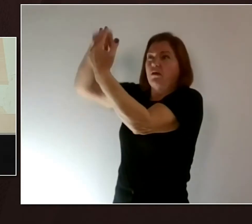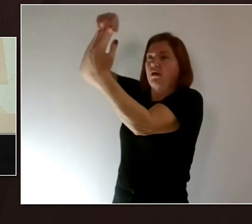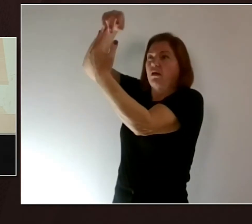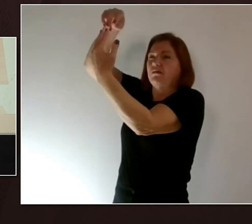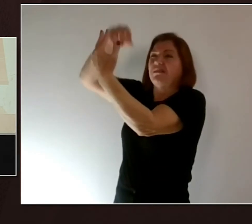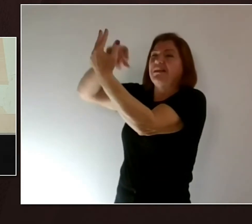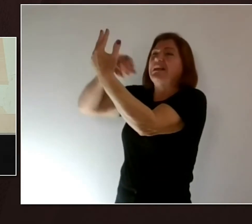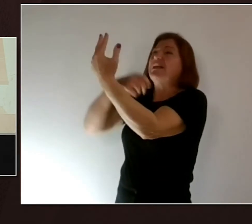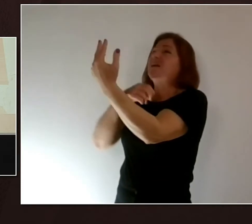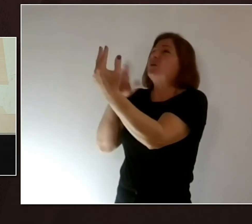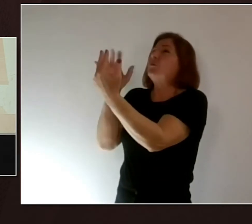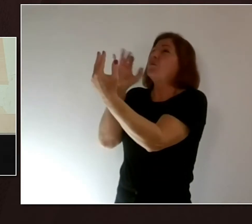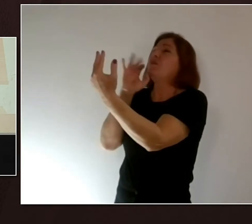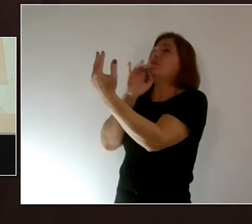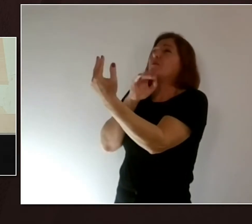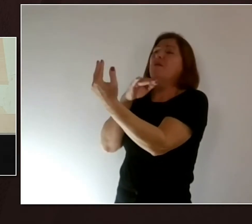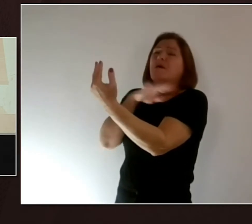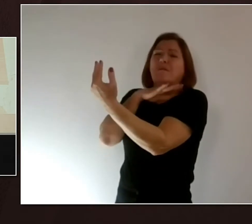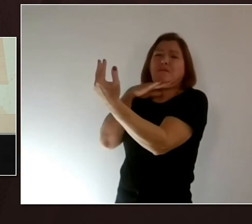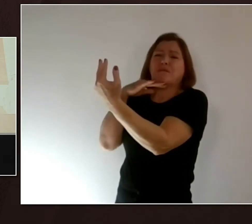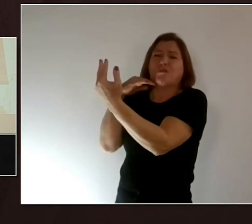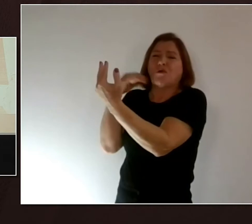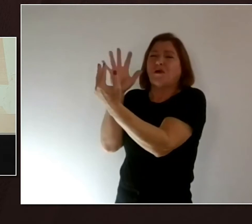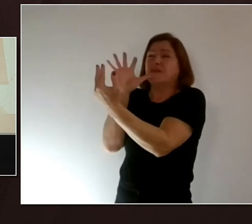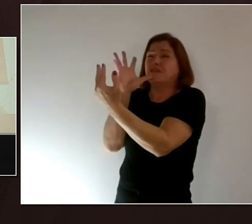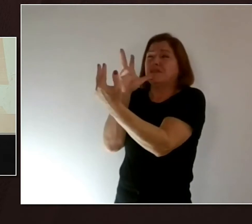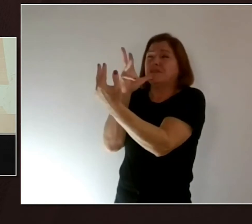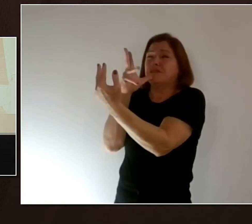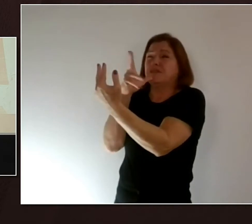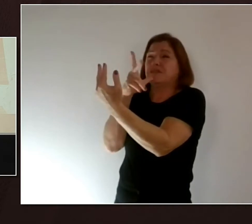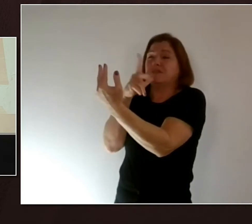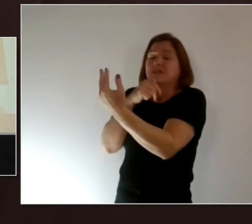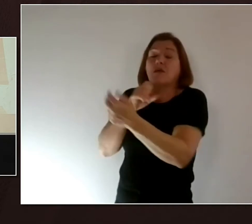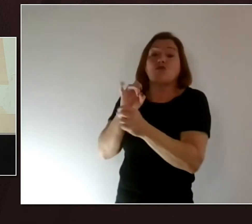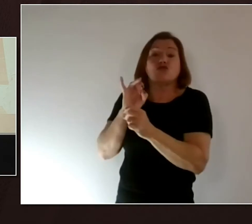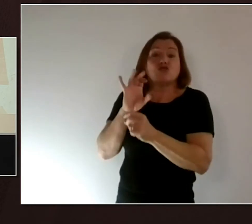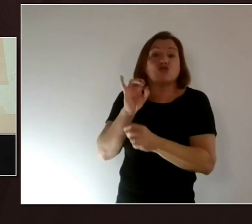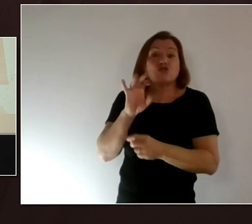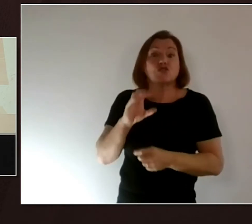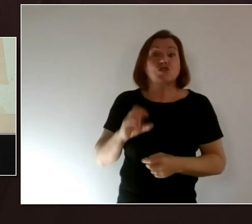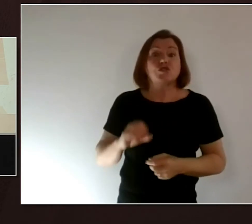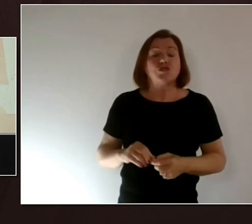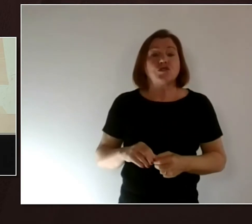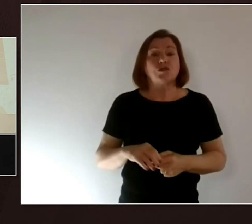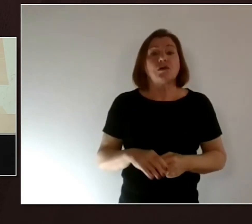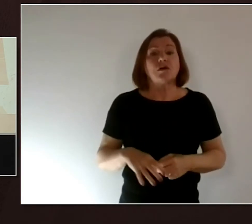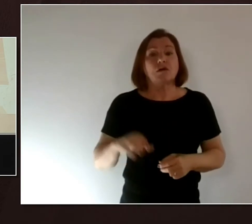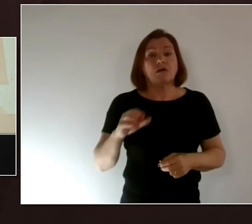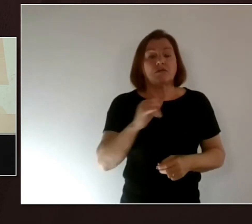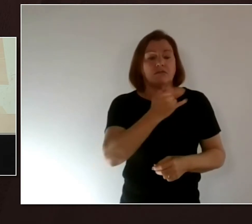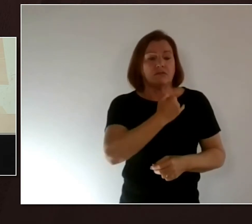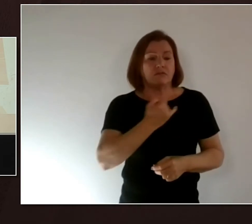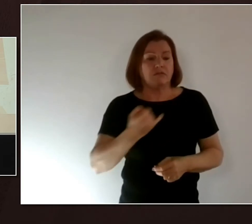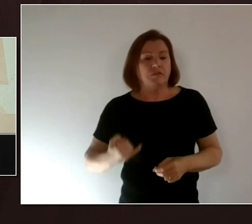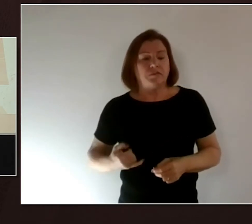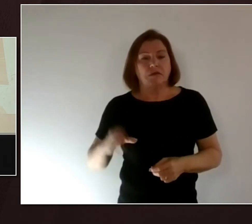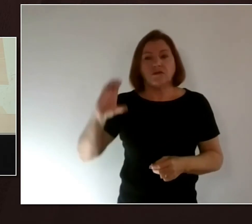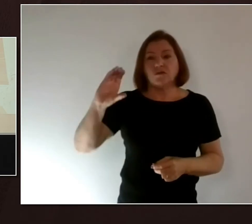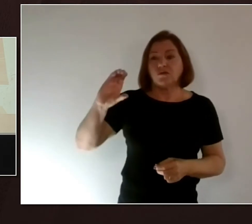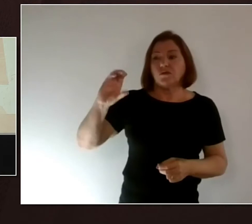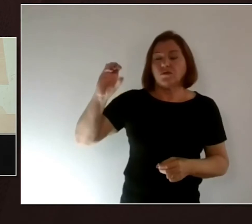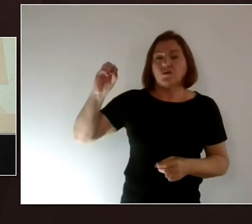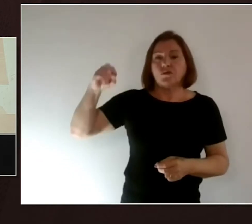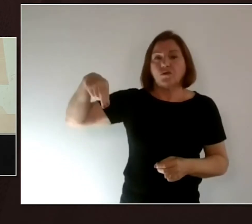imperadores, somente Constâncio procurou proteger os cristãos no Ocidente, especialmente na